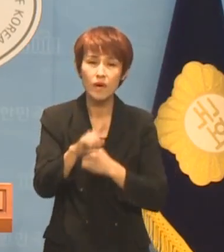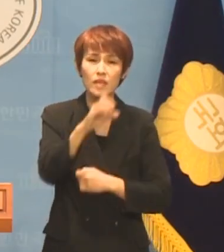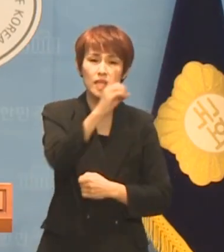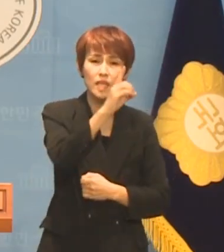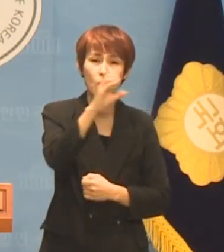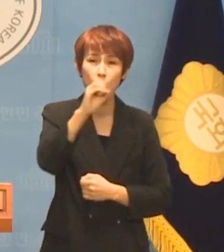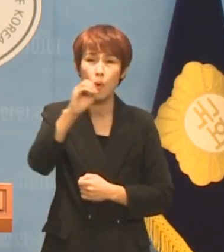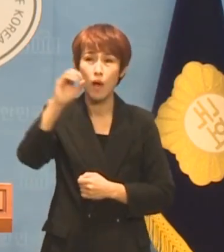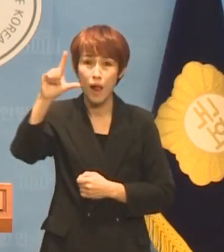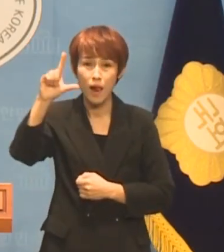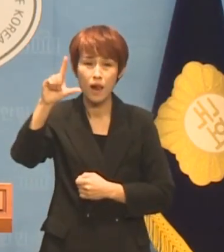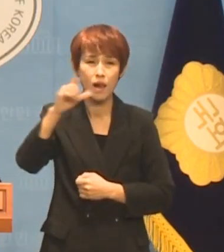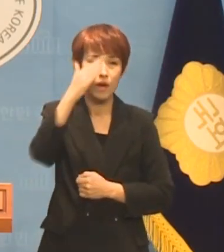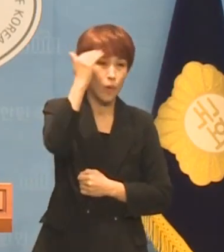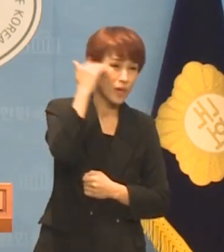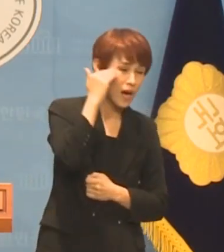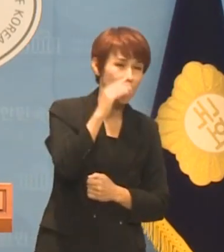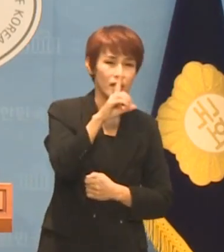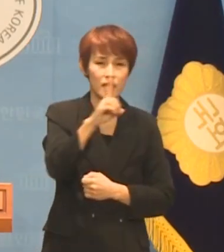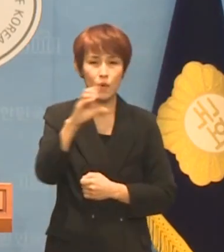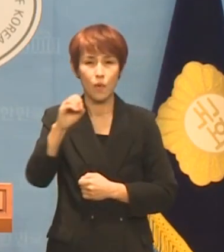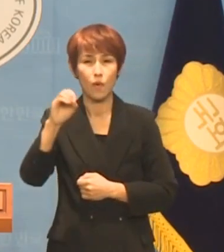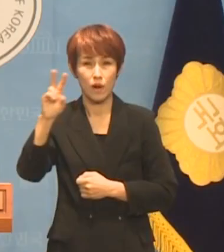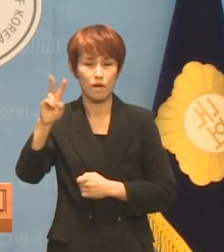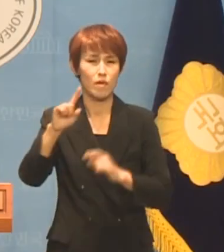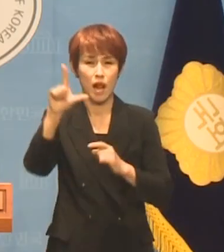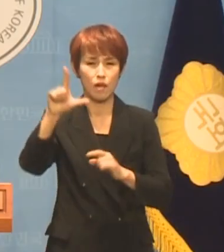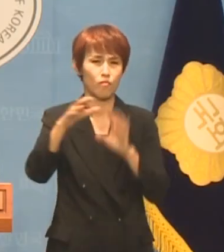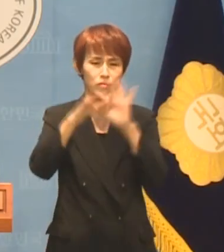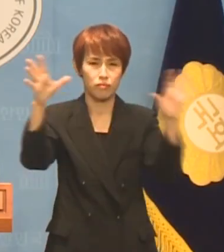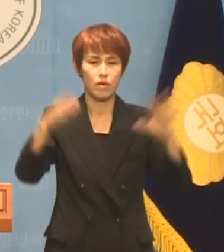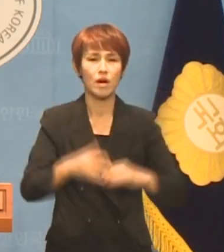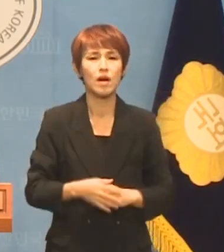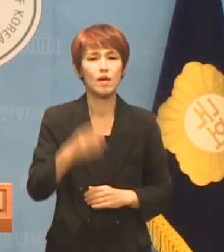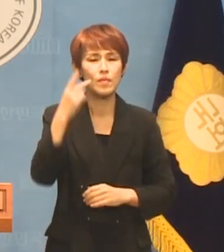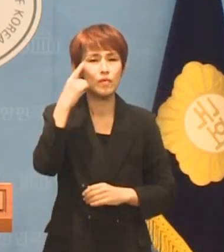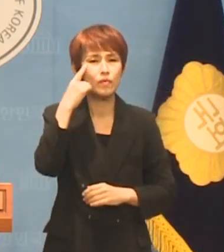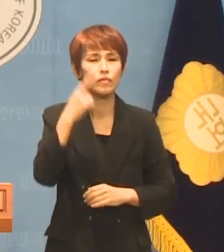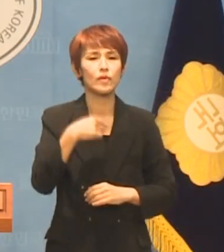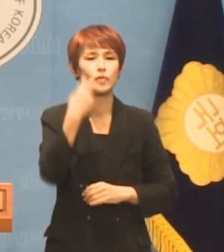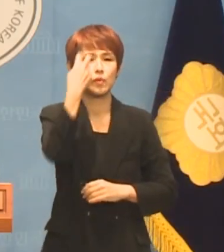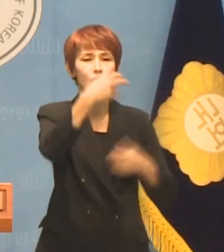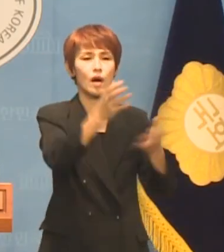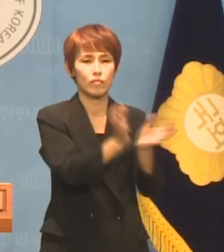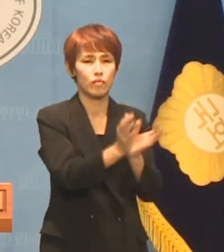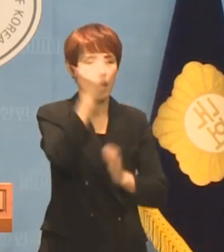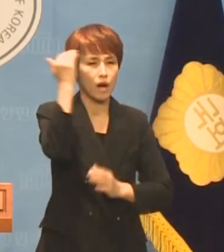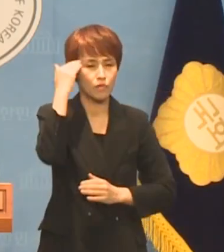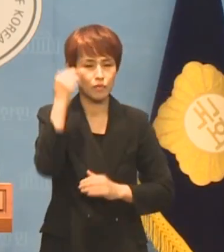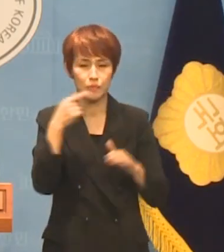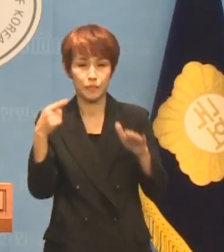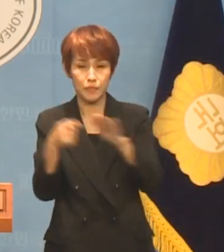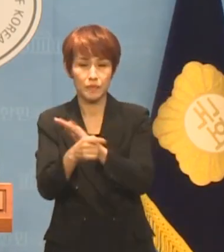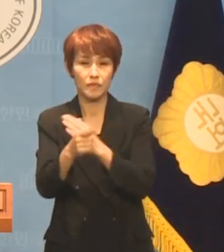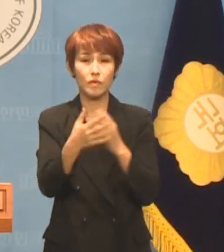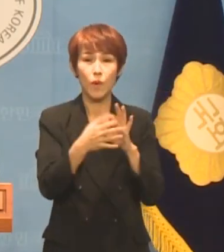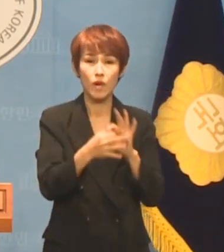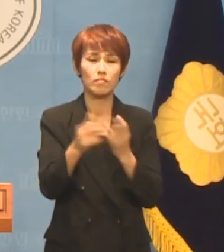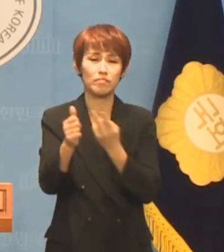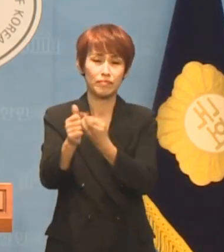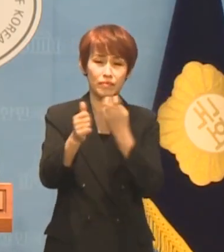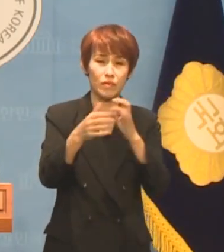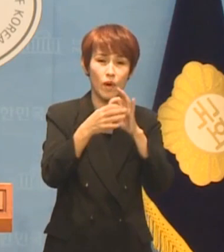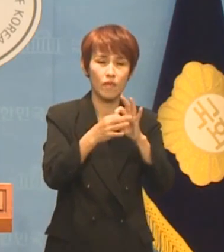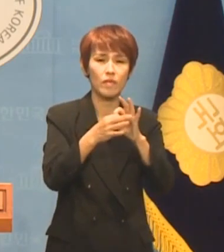VOA와는 별개입니다. VOA 코리아, 미 의회 조사국 한국 계엄 탄핵 사태로 미 한일 3국